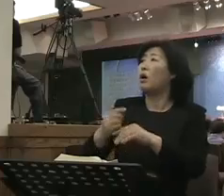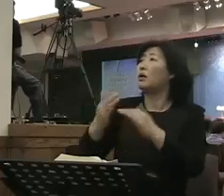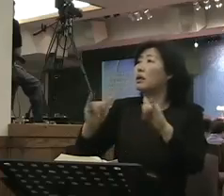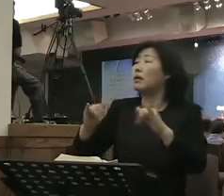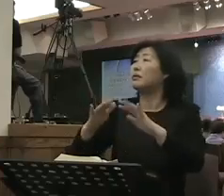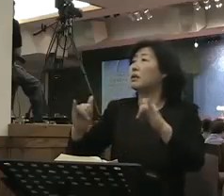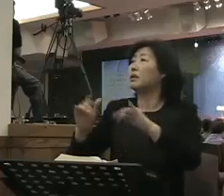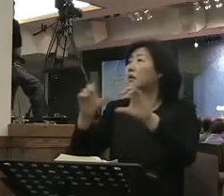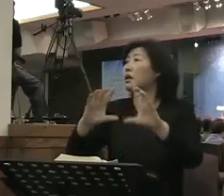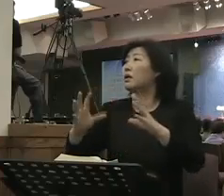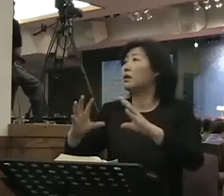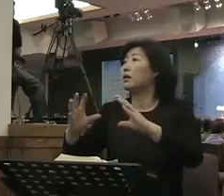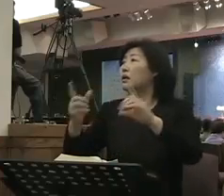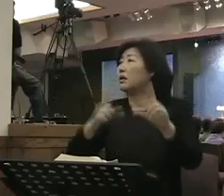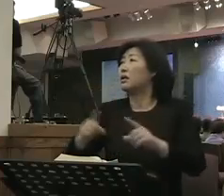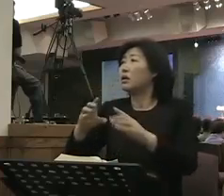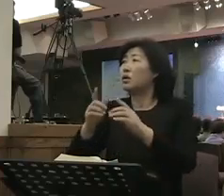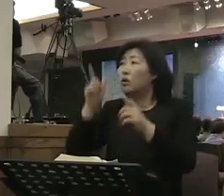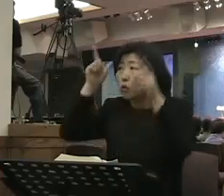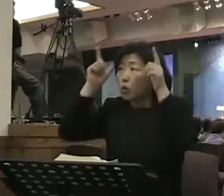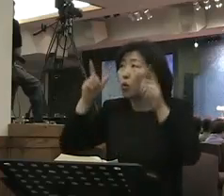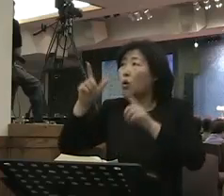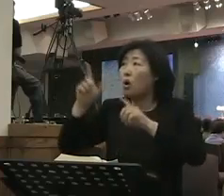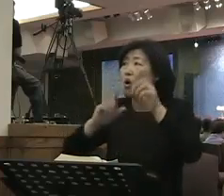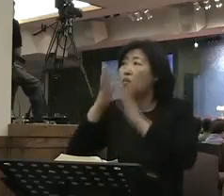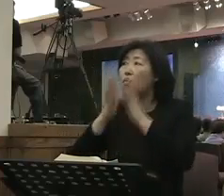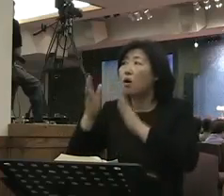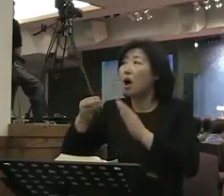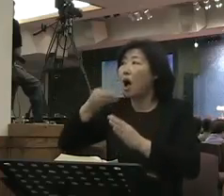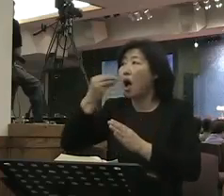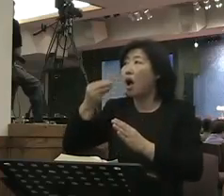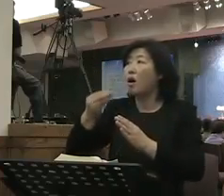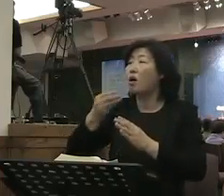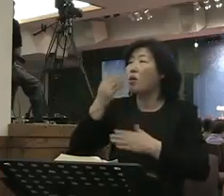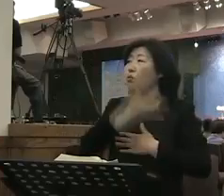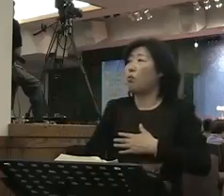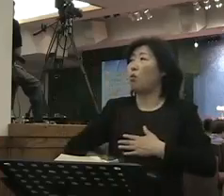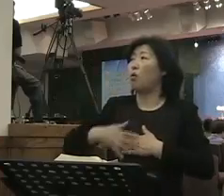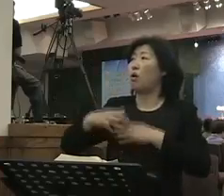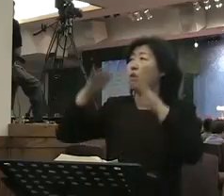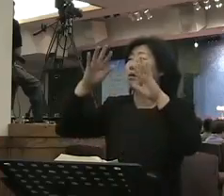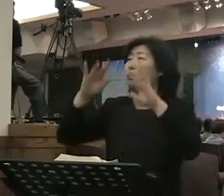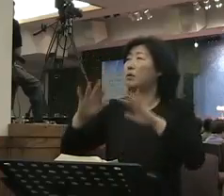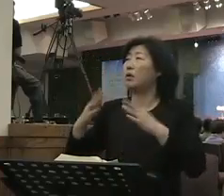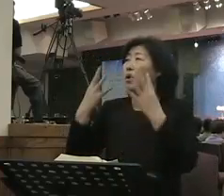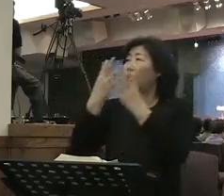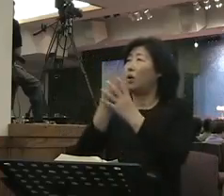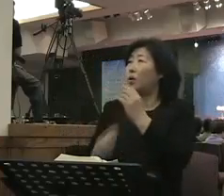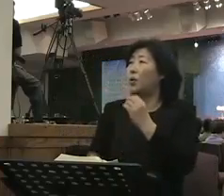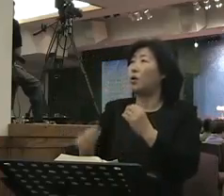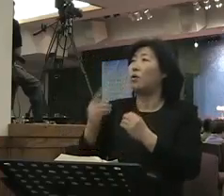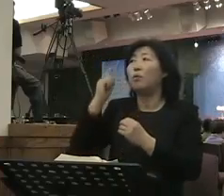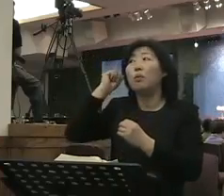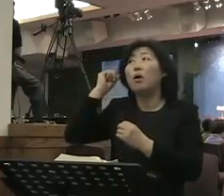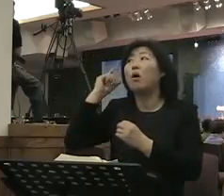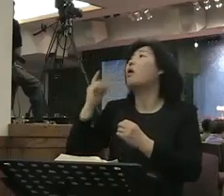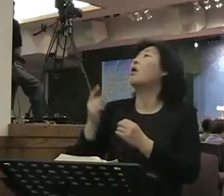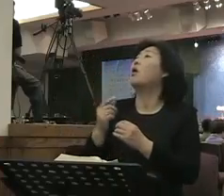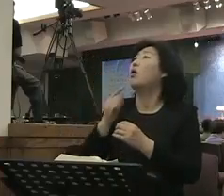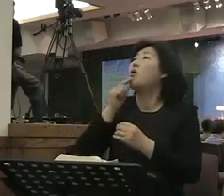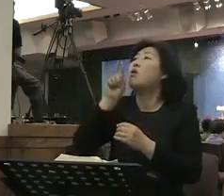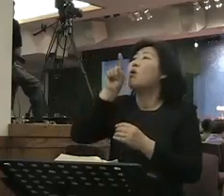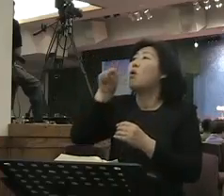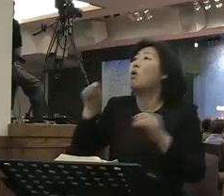세상에서 쫓겨나서 소처럼 풀을 뜯어먹었으며 몸은 하늘에서 내리는 이슬에 젖었고 머리카락은 독수리의